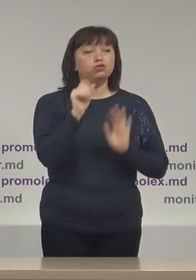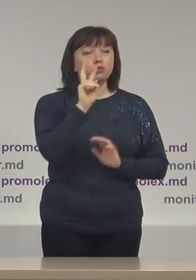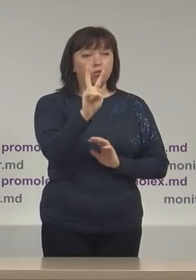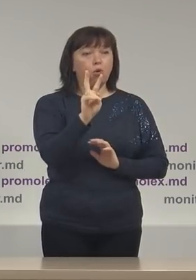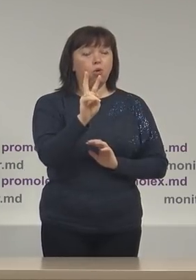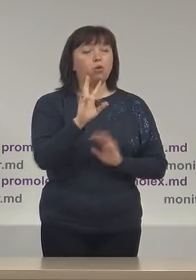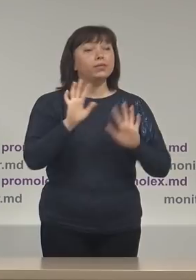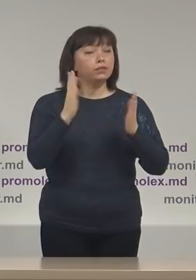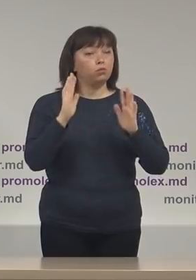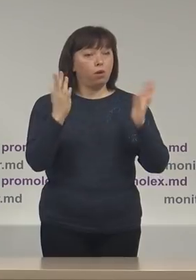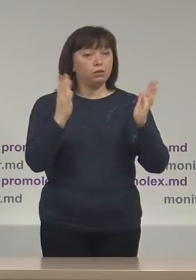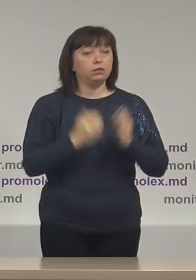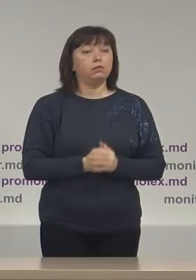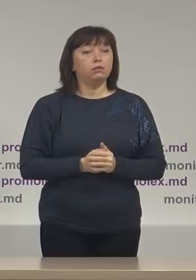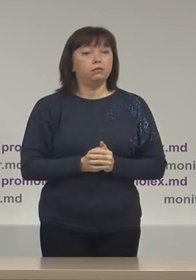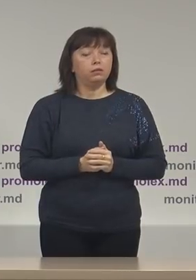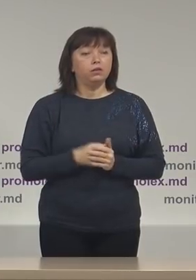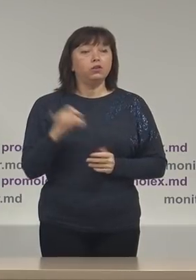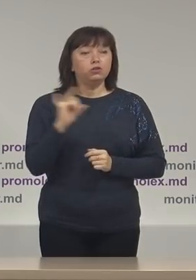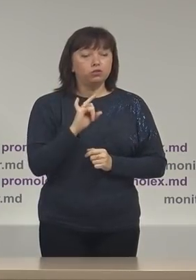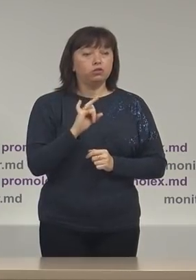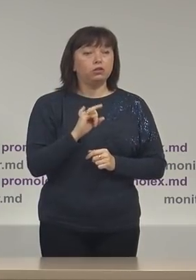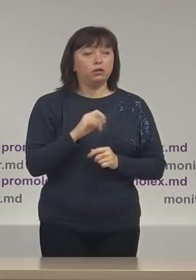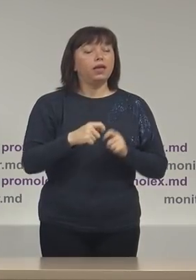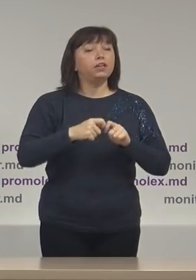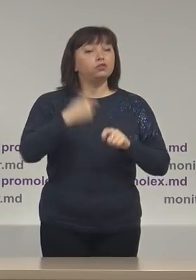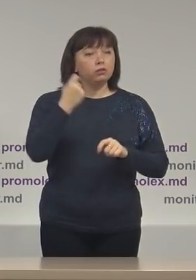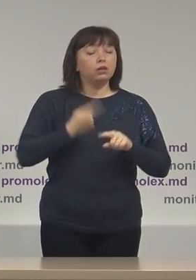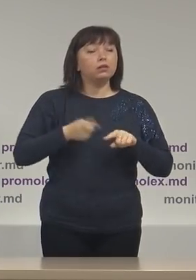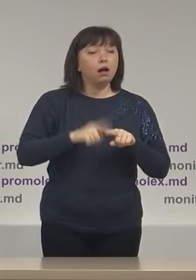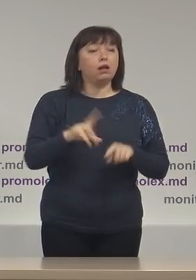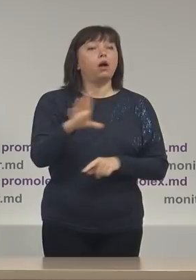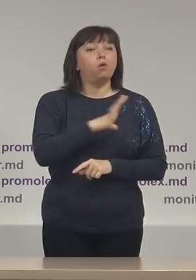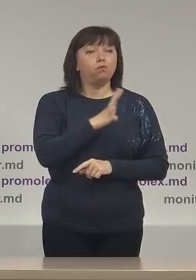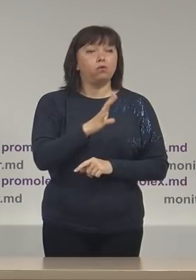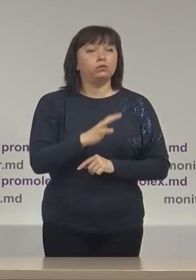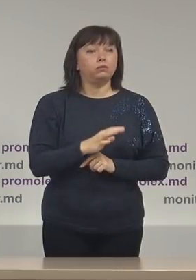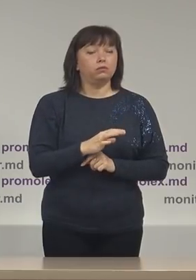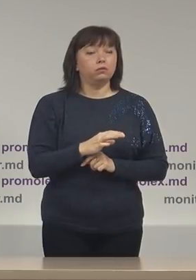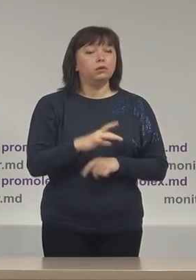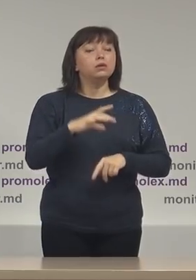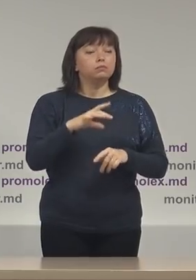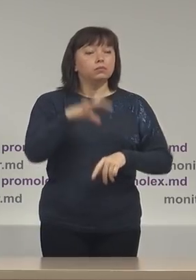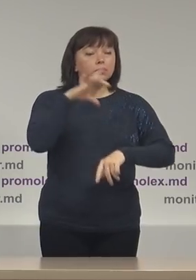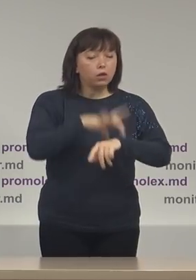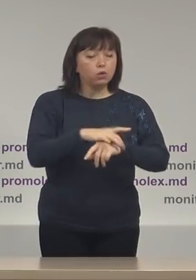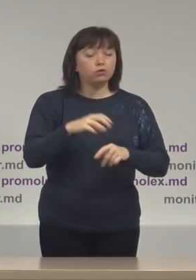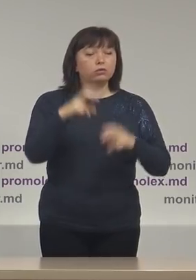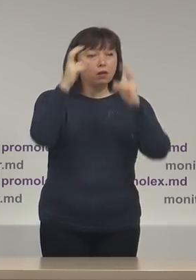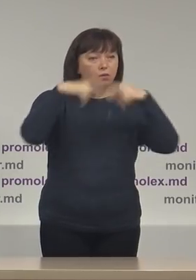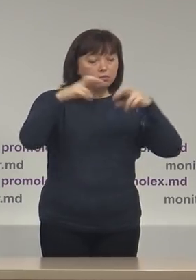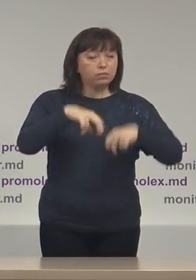62 situații și incidente care au fost, s-a reușit a fi prelucrate